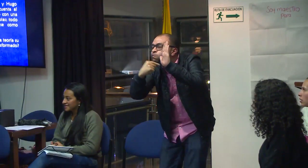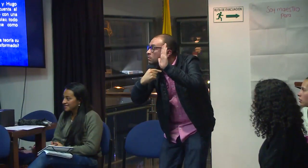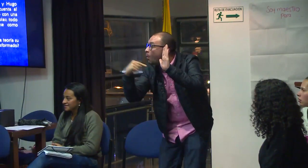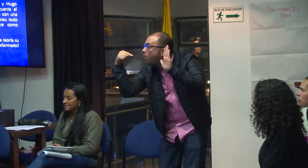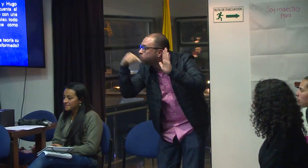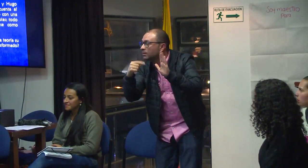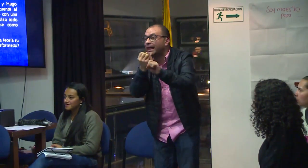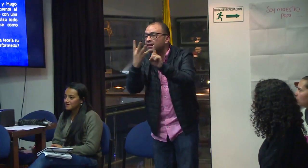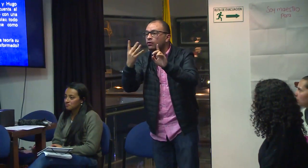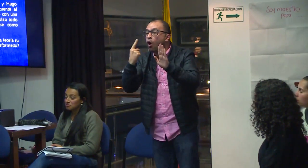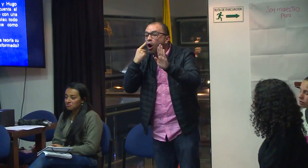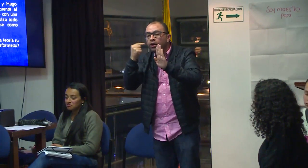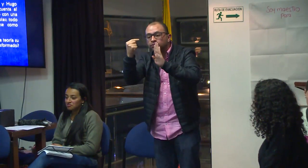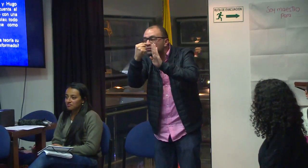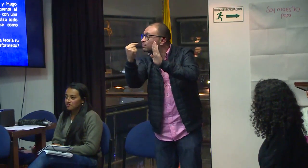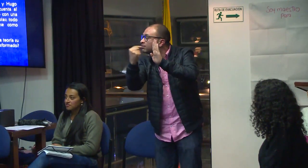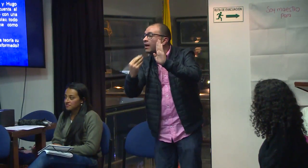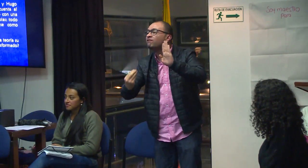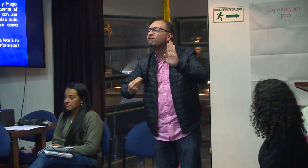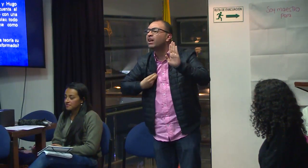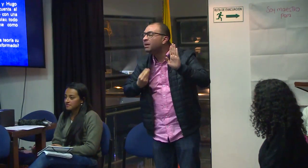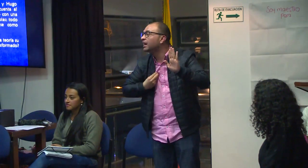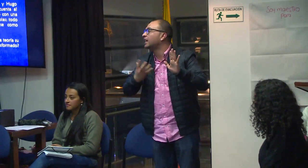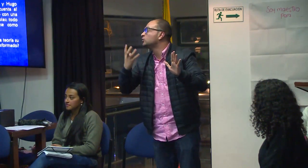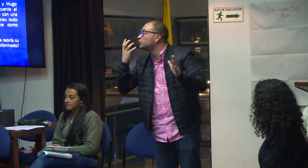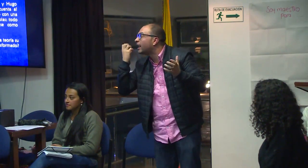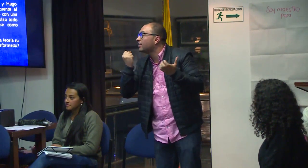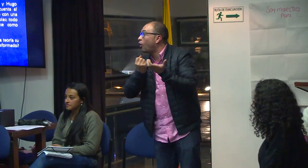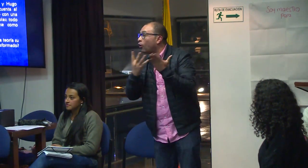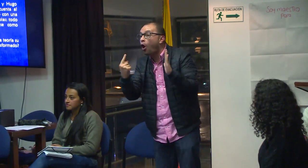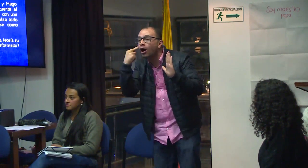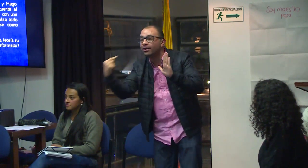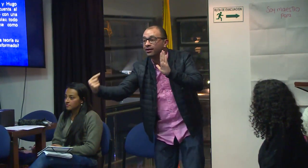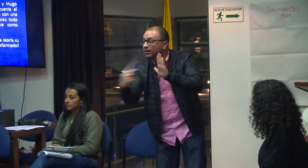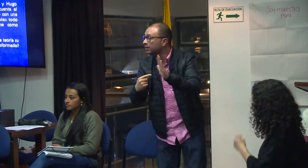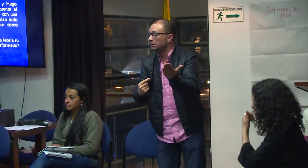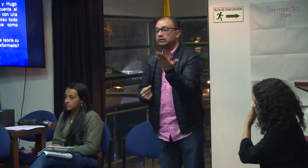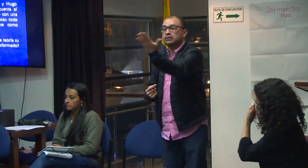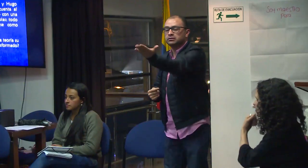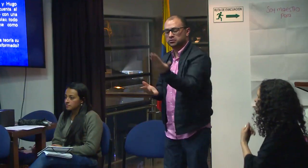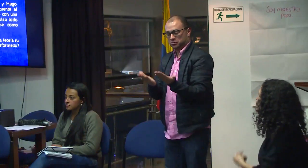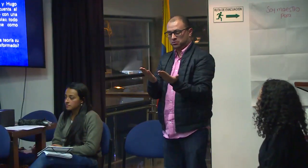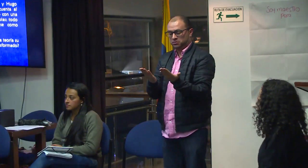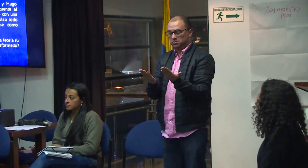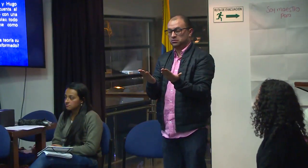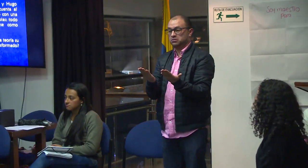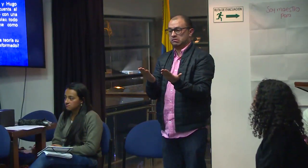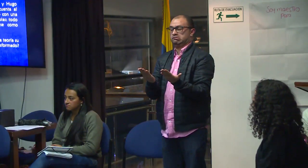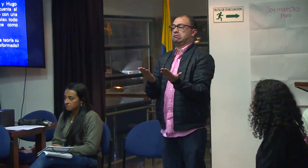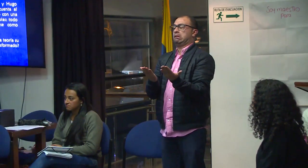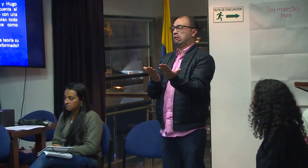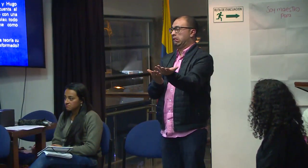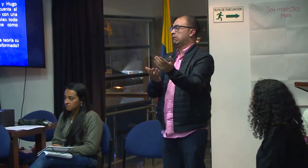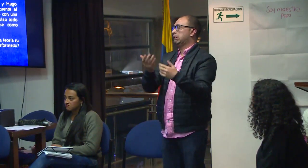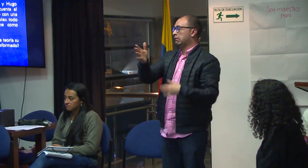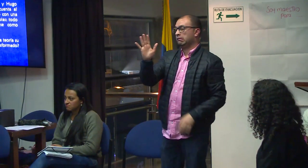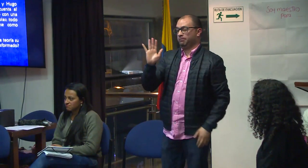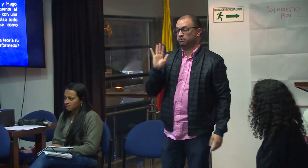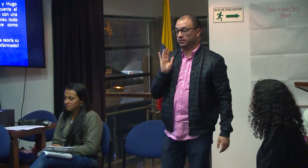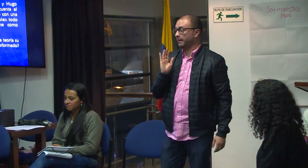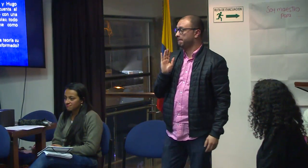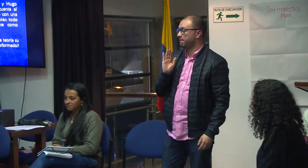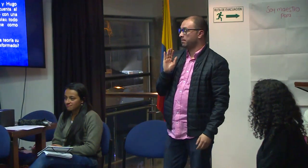nos gusta, sino de lo que está constituido, de las vivencias, de las experiencias, todo lo que está puesto